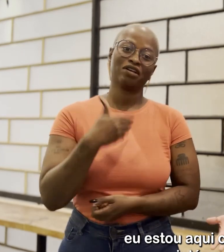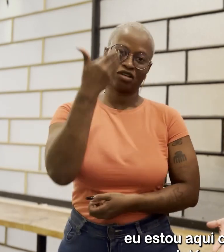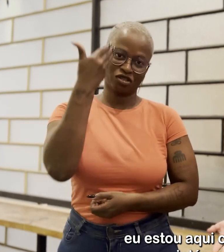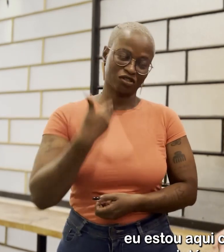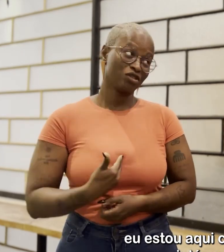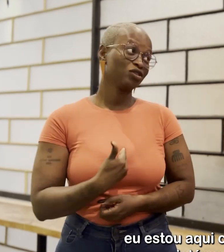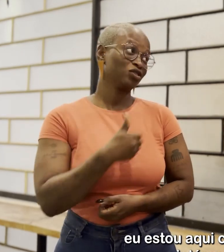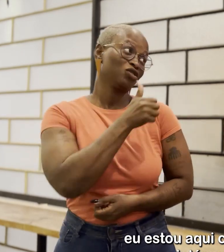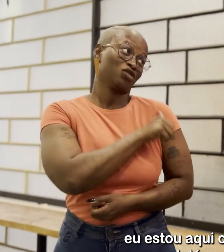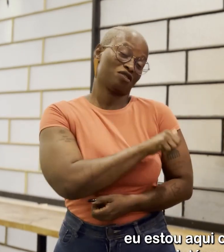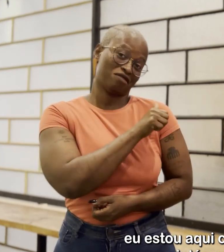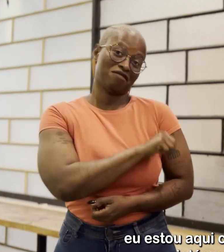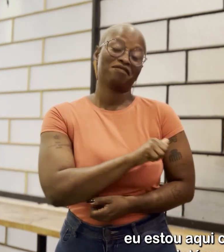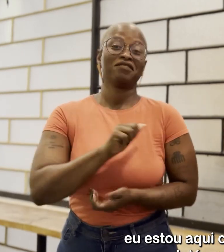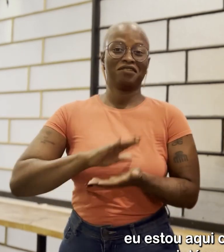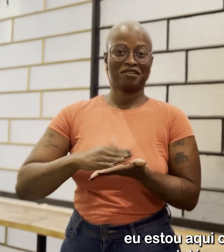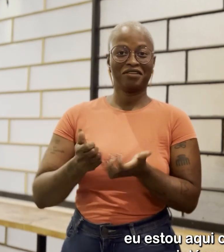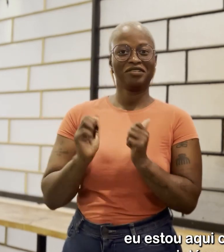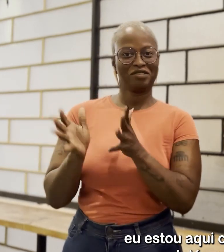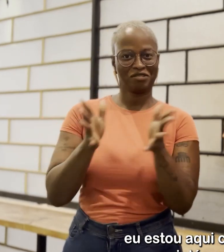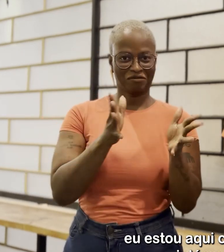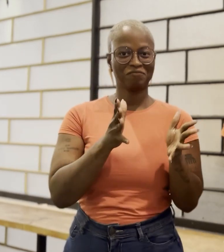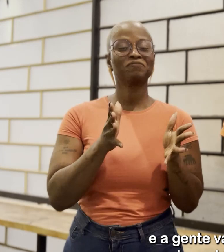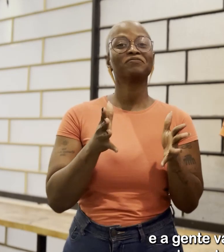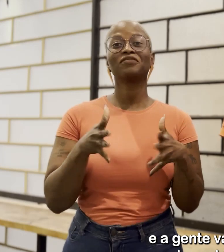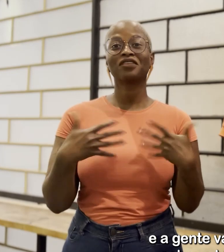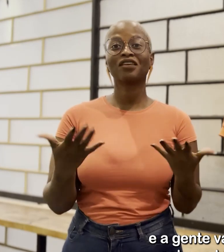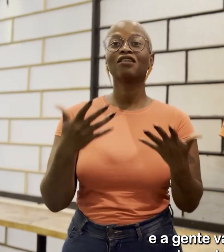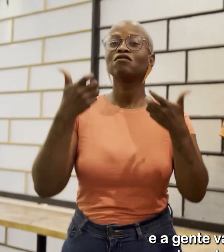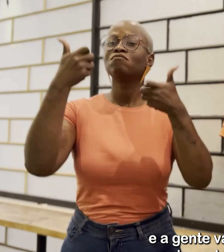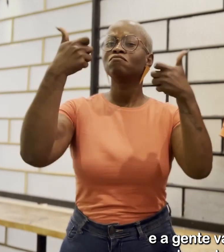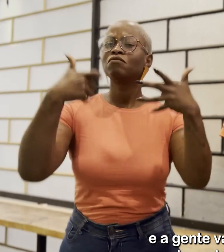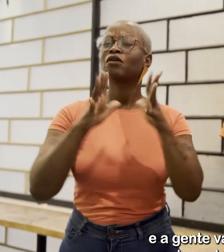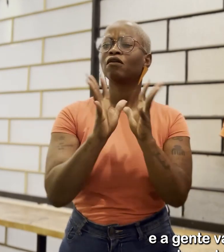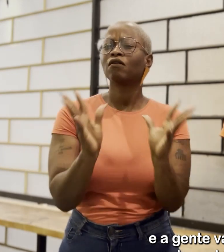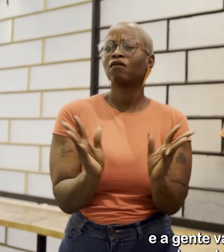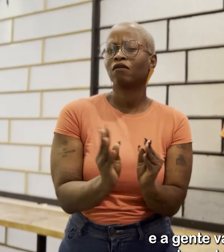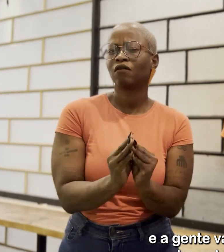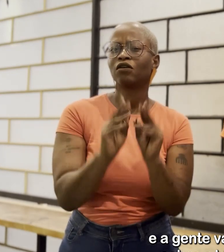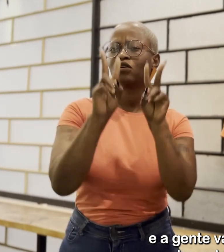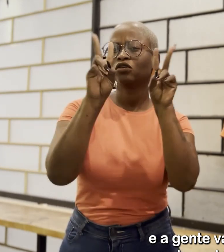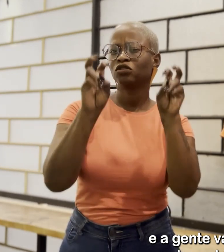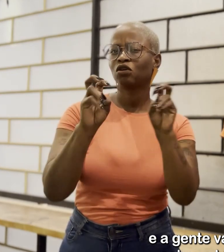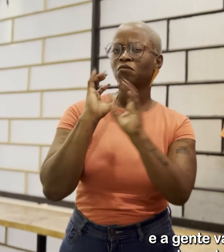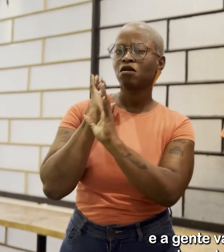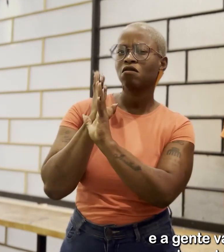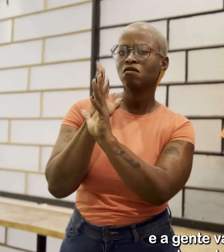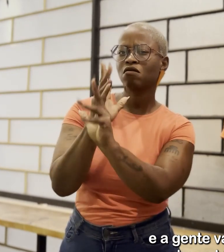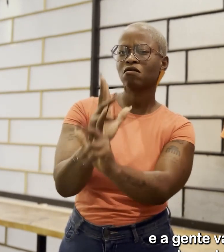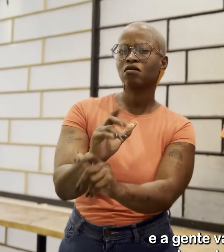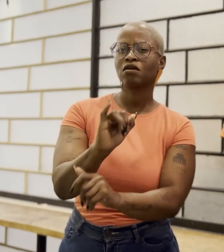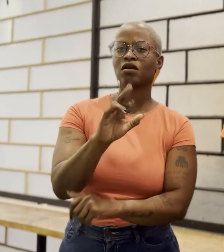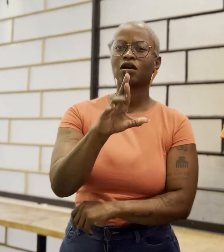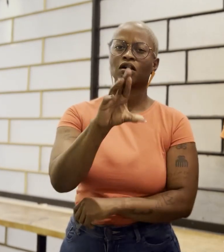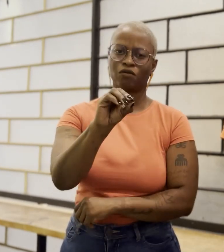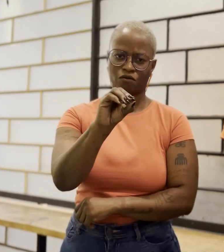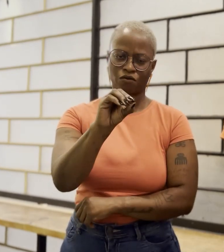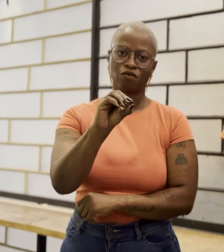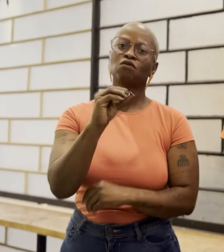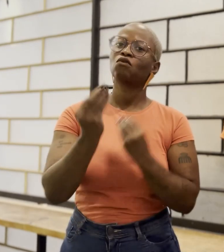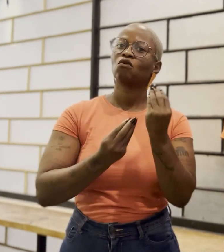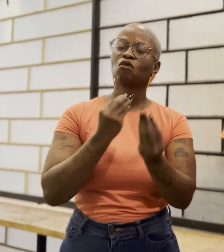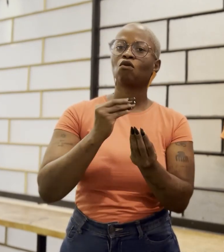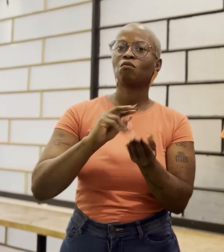Sheila Martins, intérprete de Libras, e a gente vai falar um pouco sobre a história de Ícaro e como a